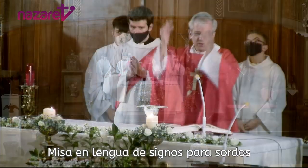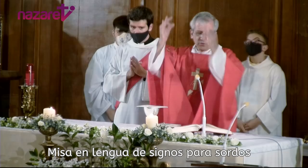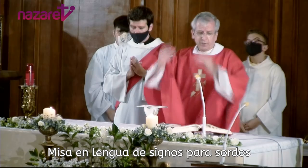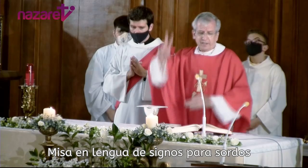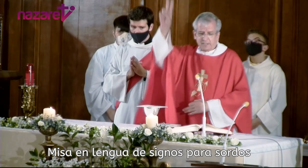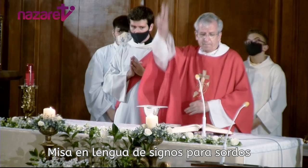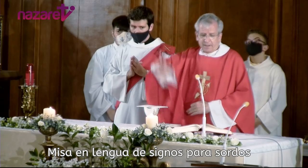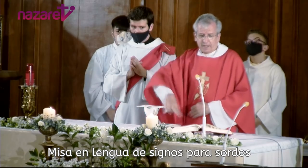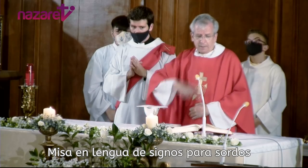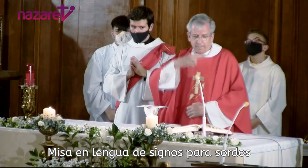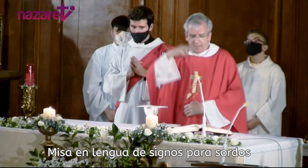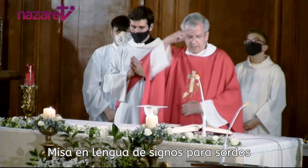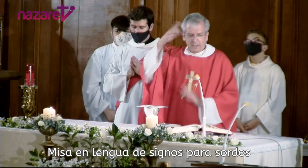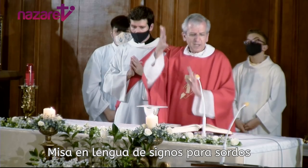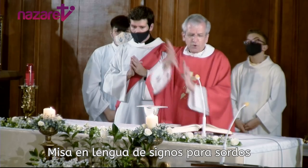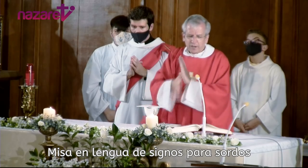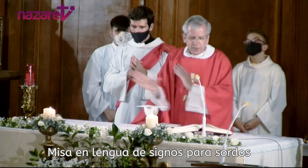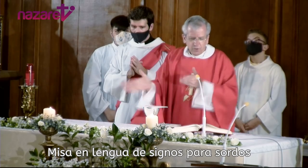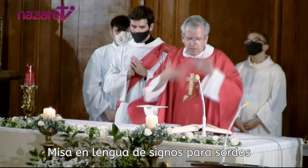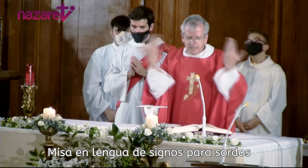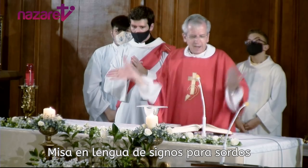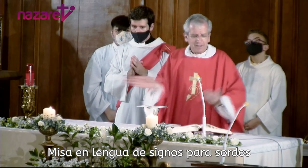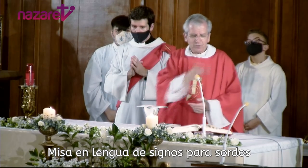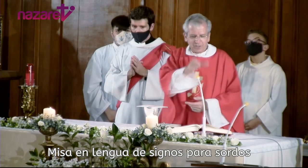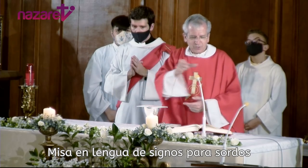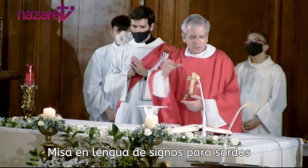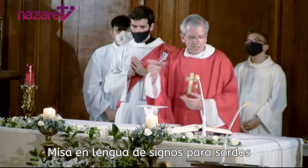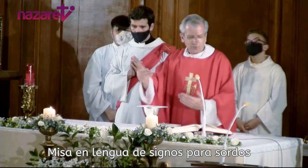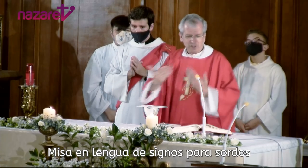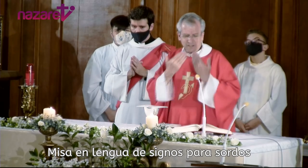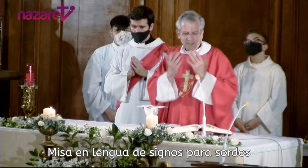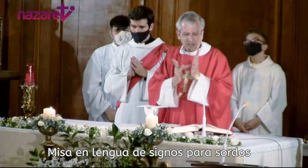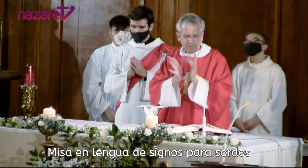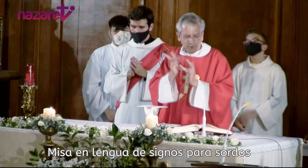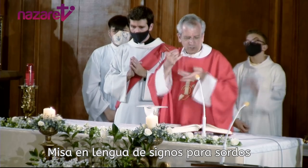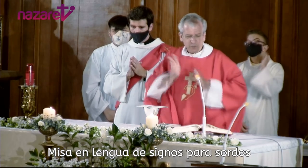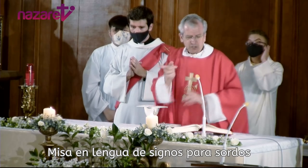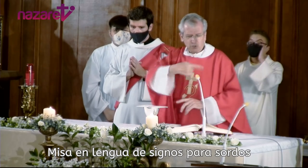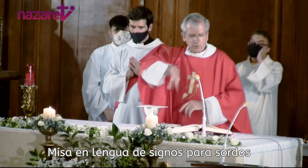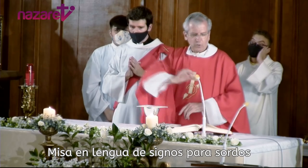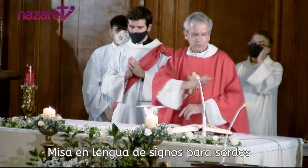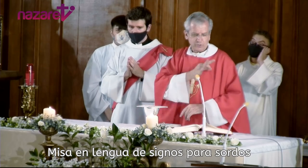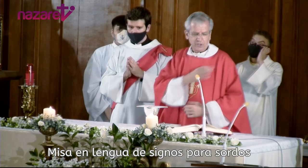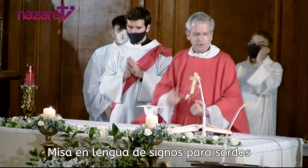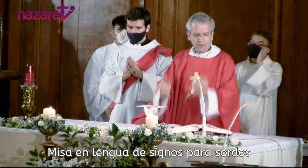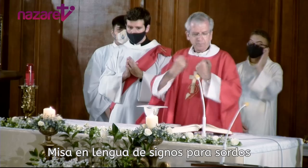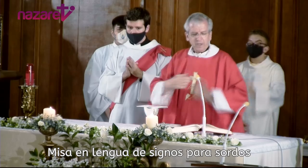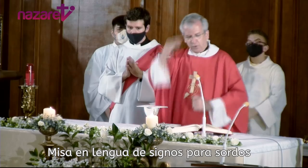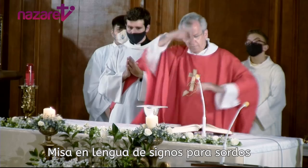Santo eres en verdad, Padre, y con razón te alaban todas tus criaturas, ya que por Jesucristo tu Hijo nuestro Señor, y con la fuerza